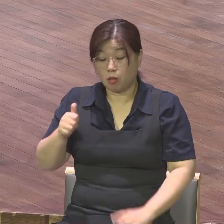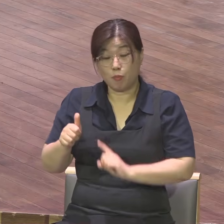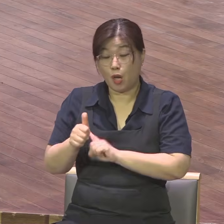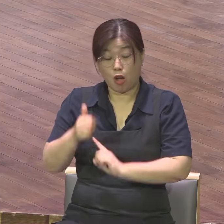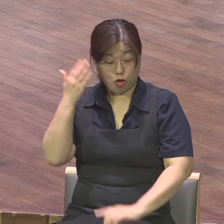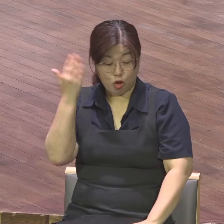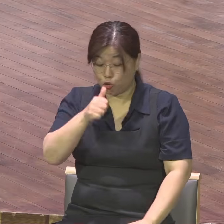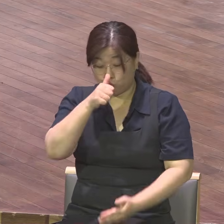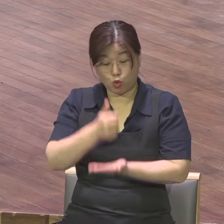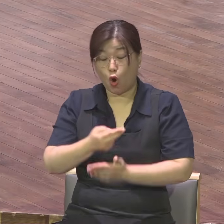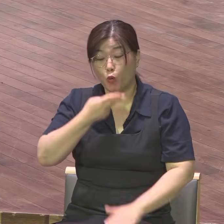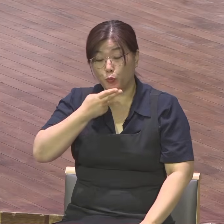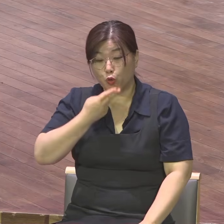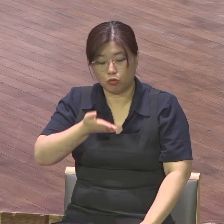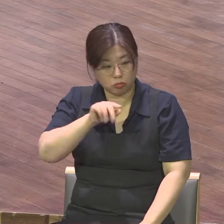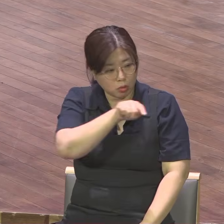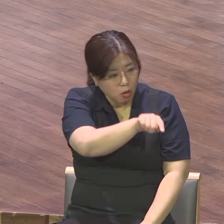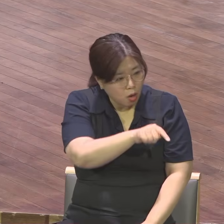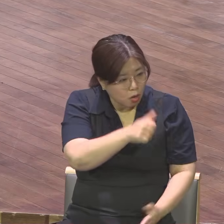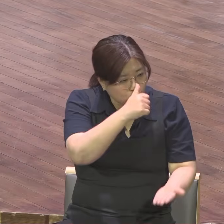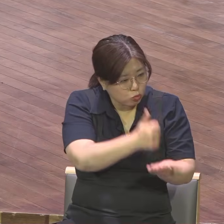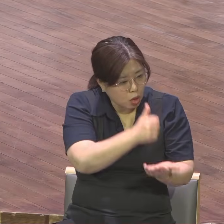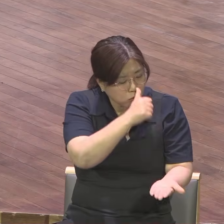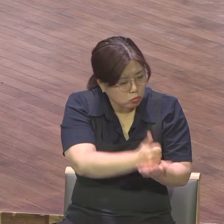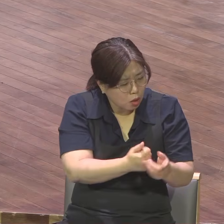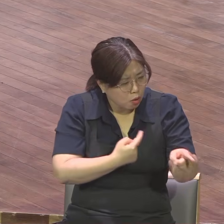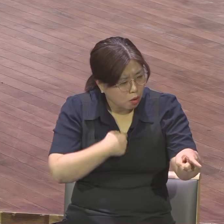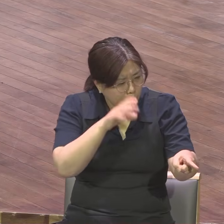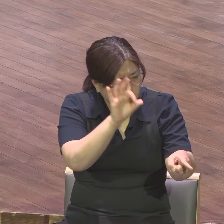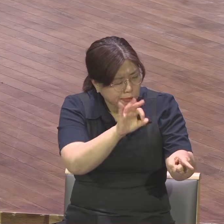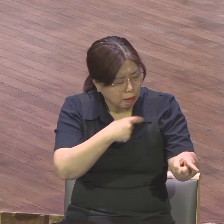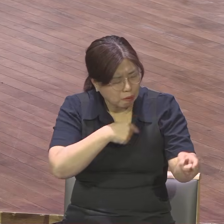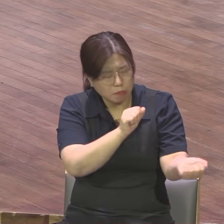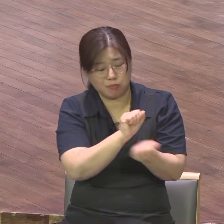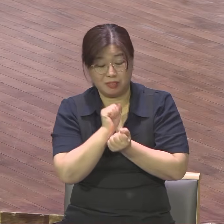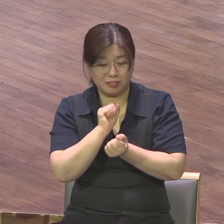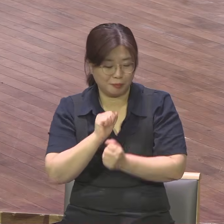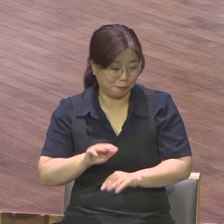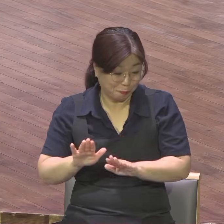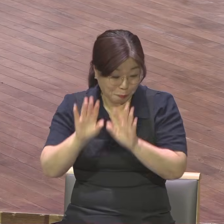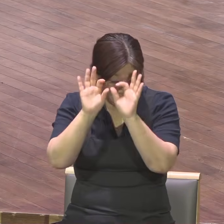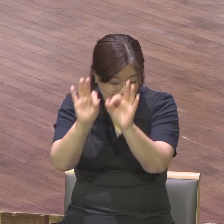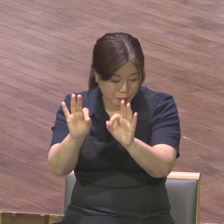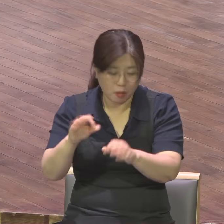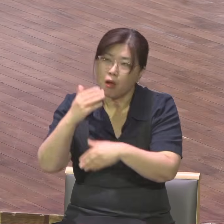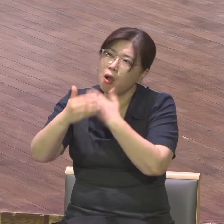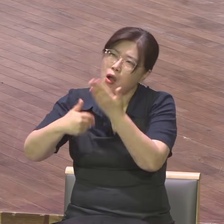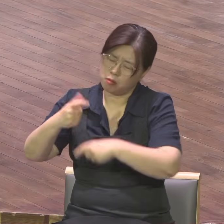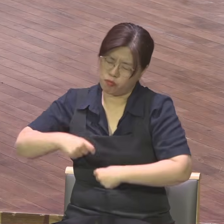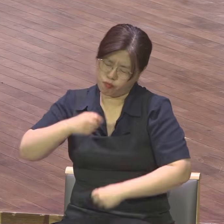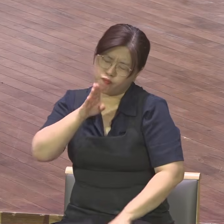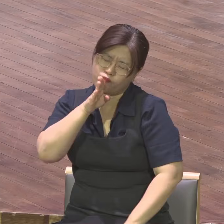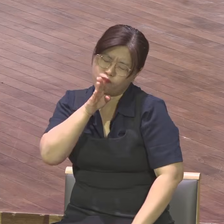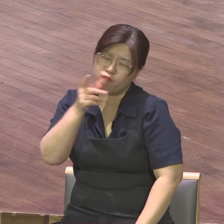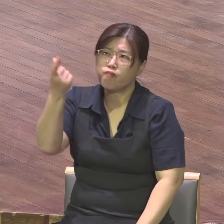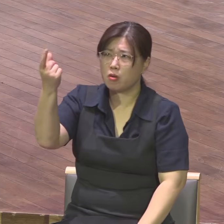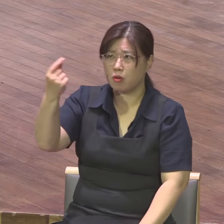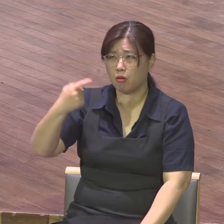18절에 보면 여호와는 어려우시도다. 그러나 내가 그의 명령을 거역하였도다. 내가 그의 명령을